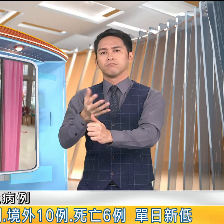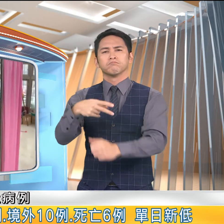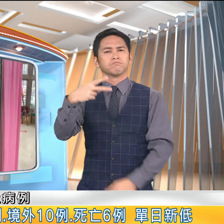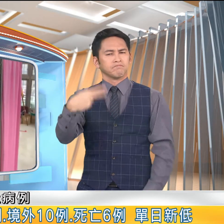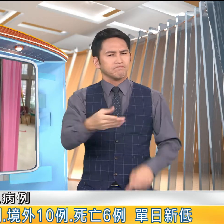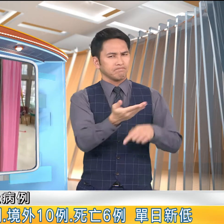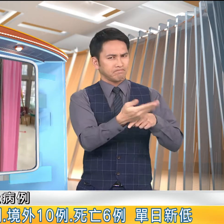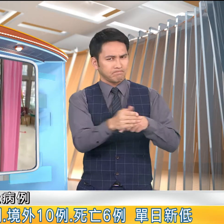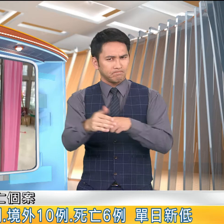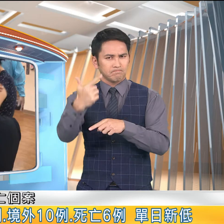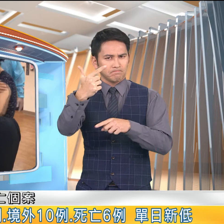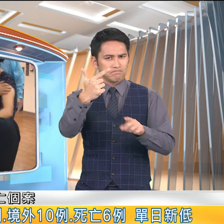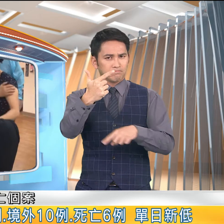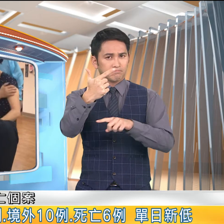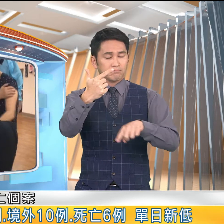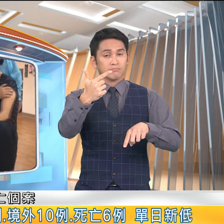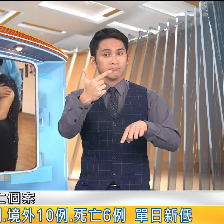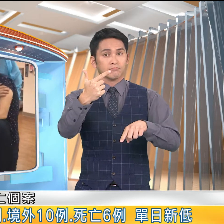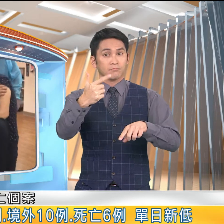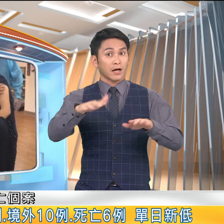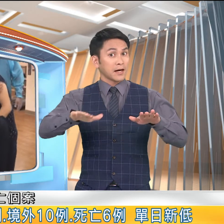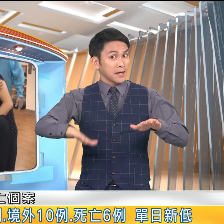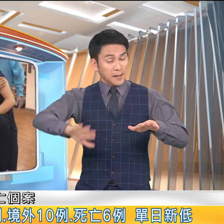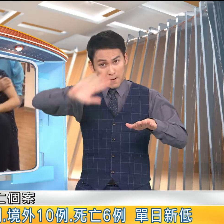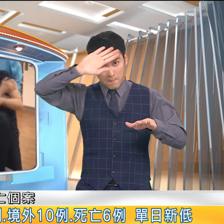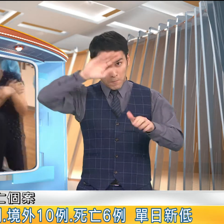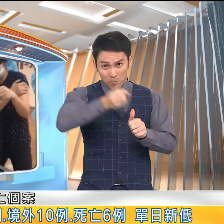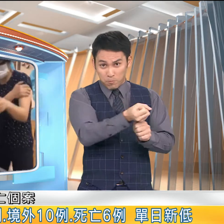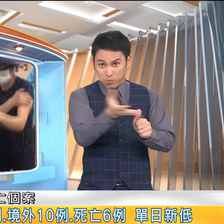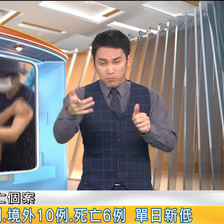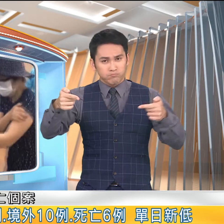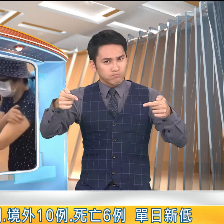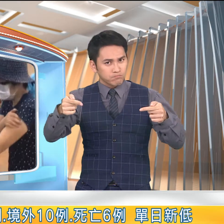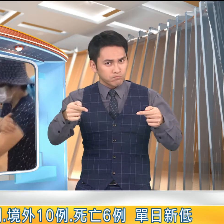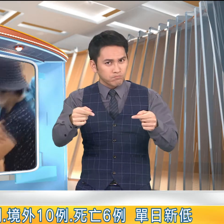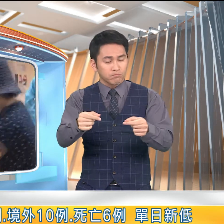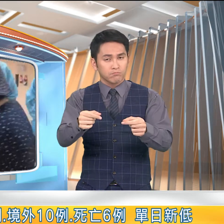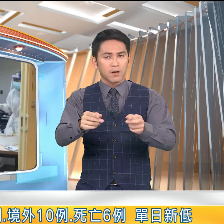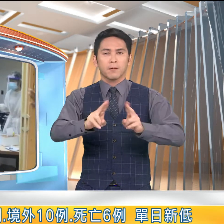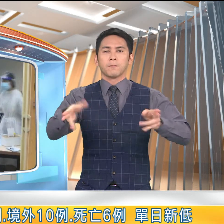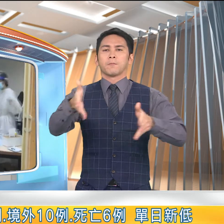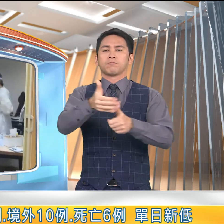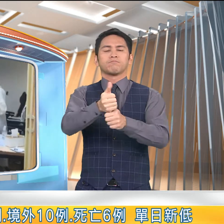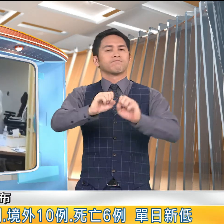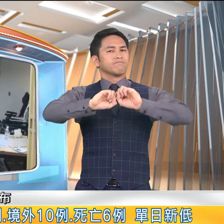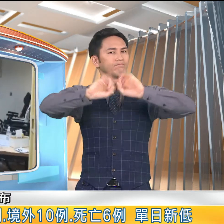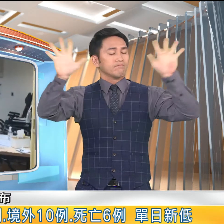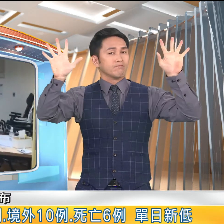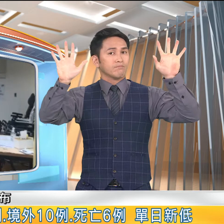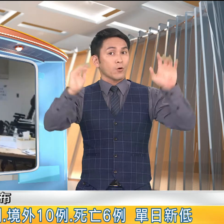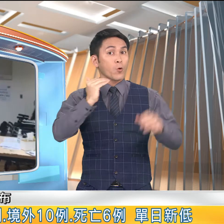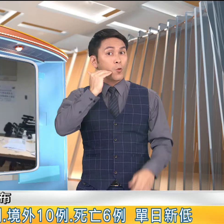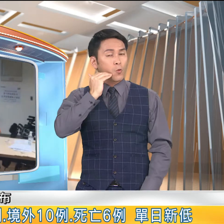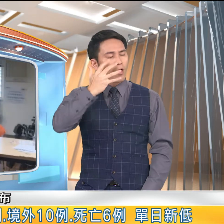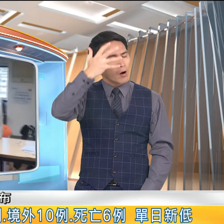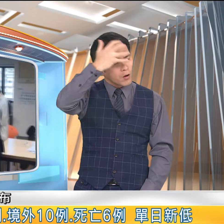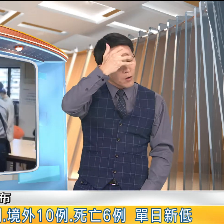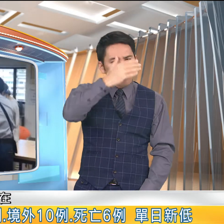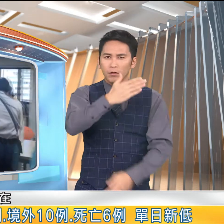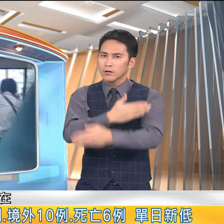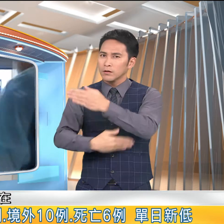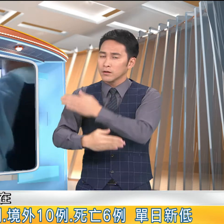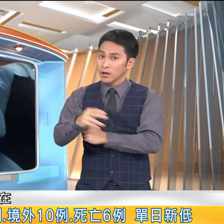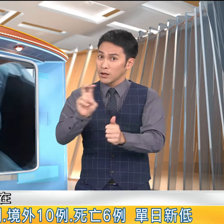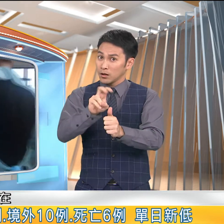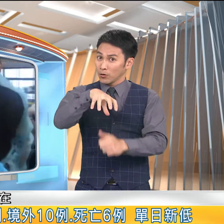例，并且新增6例死亡个案。因应疫情趋缓，指挥中心也宣布，社区